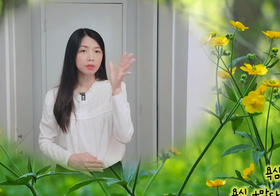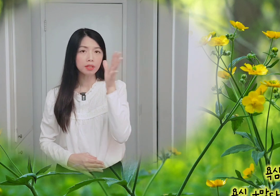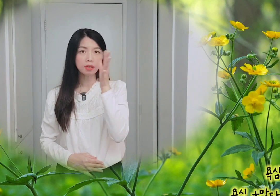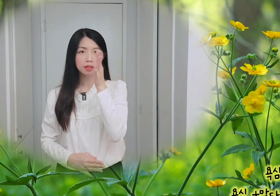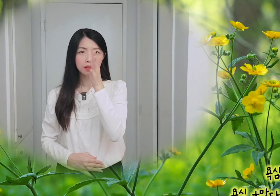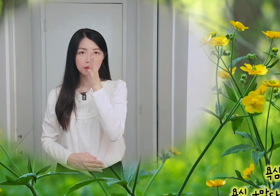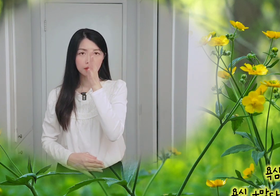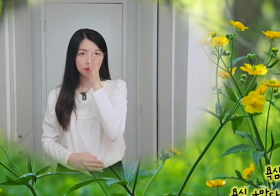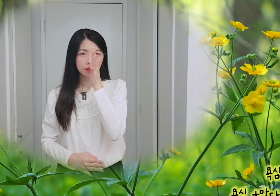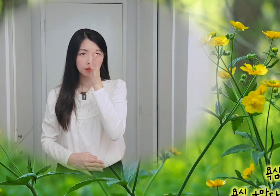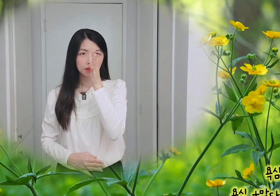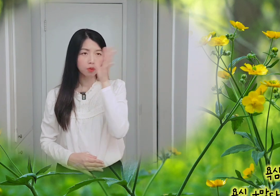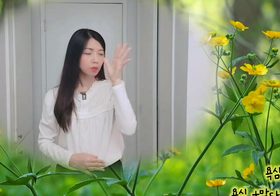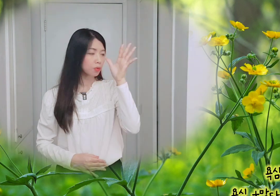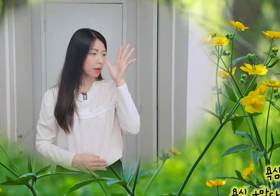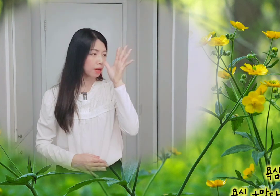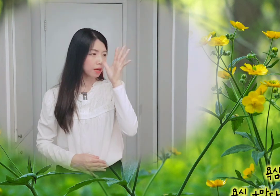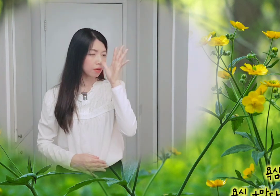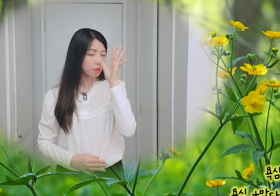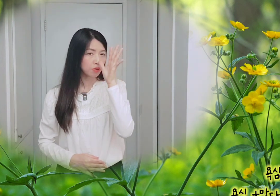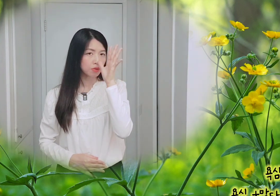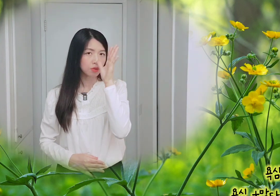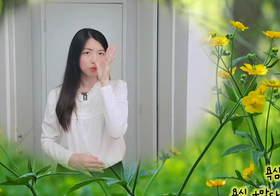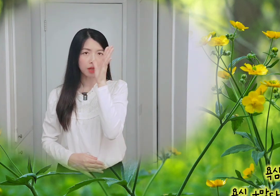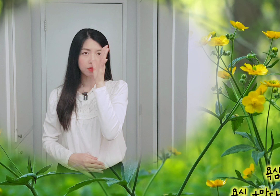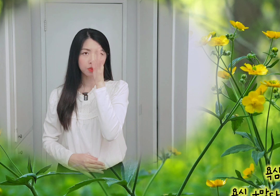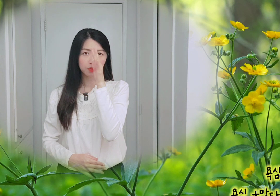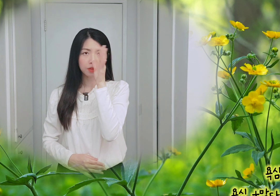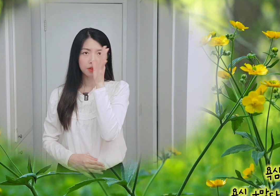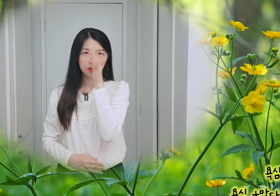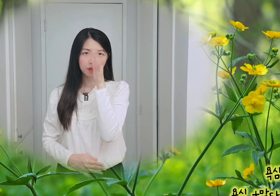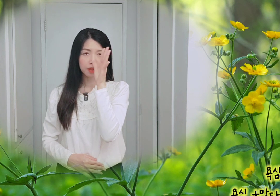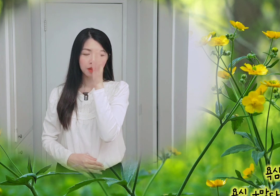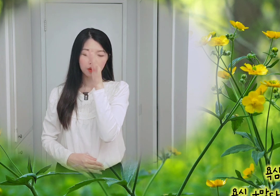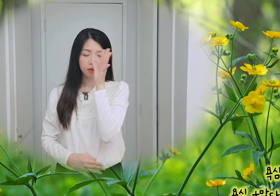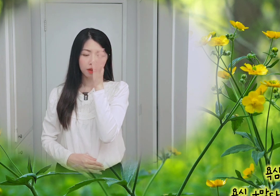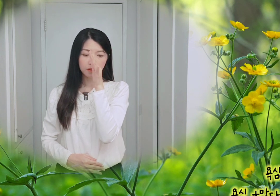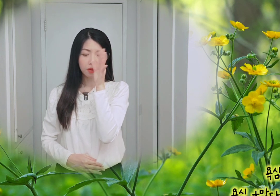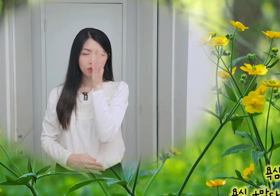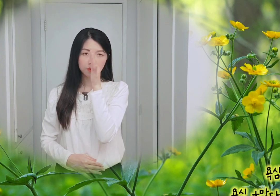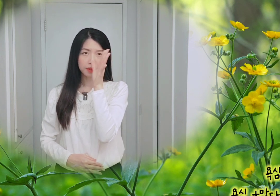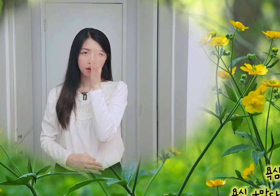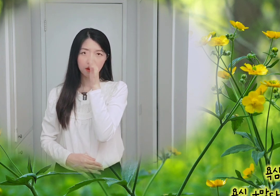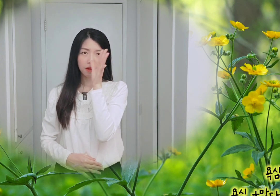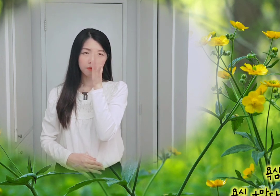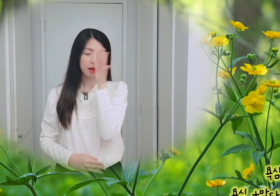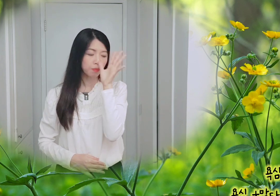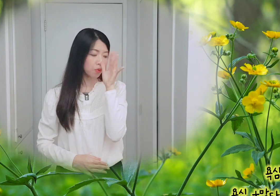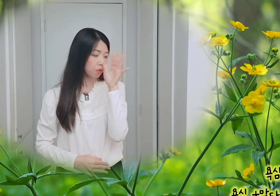이 엄지를 코 쪽에 이렇게 붙여주시고 다른 손을 이렇게 흔들어 주시면